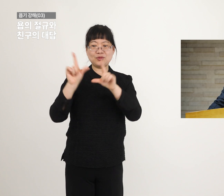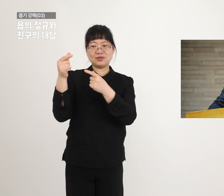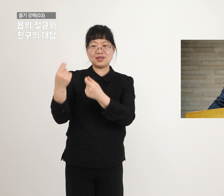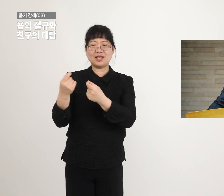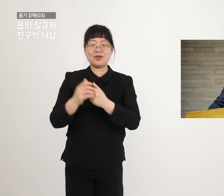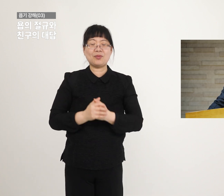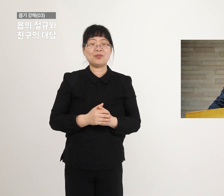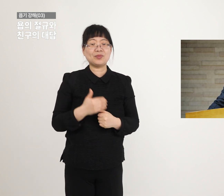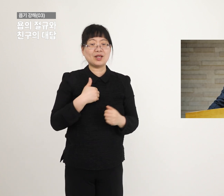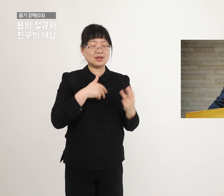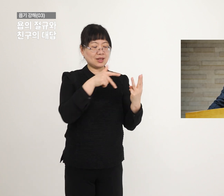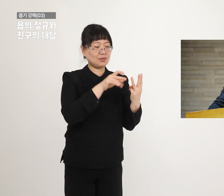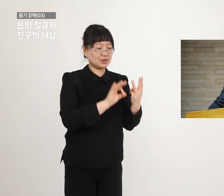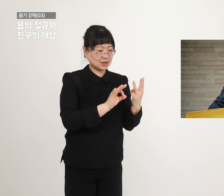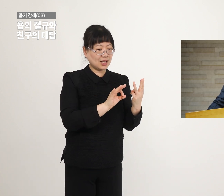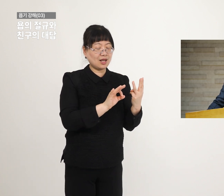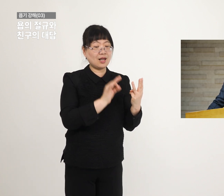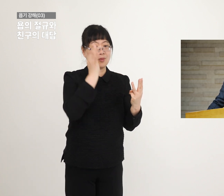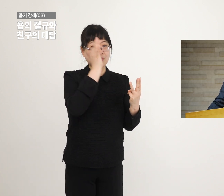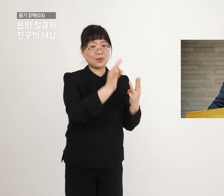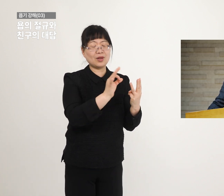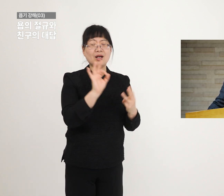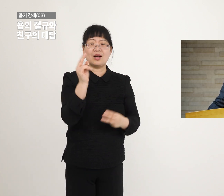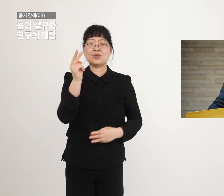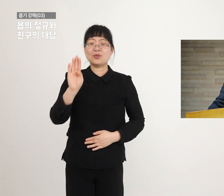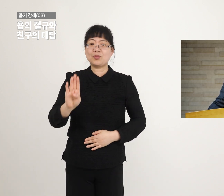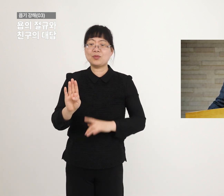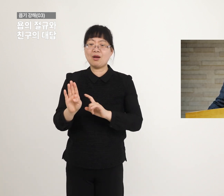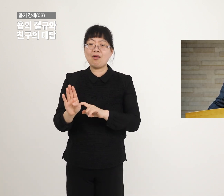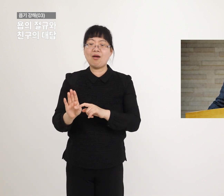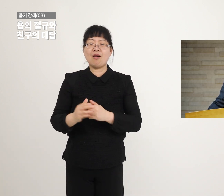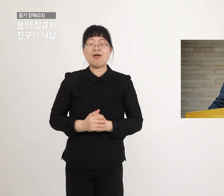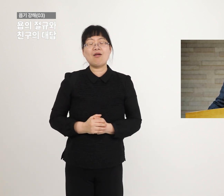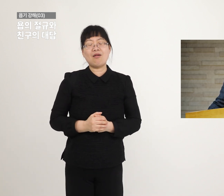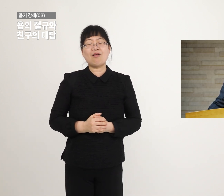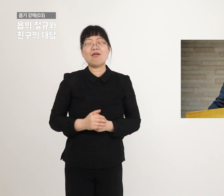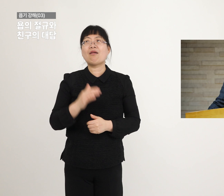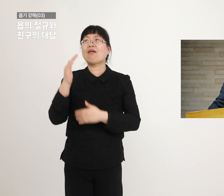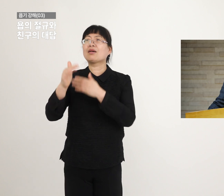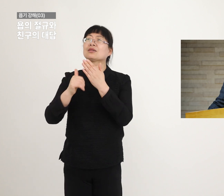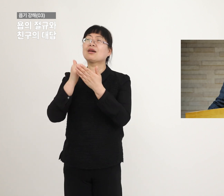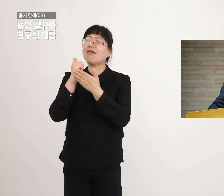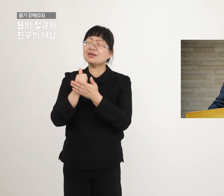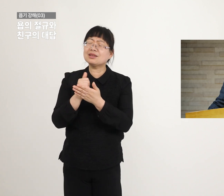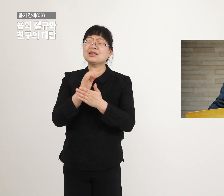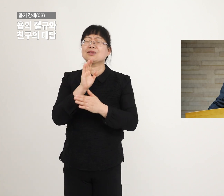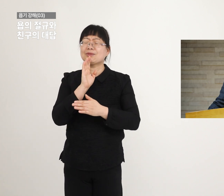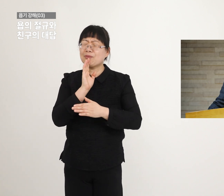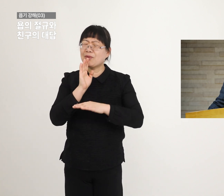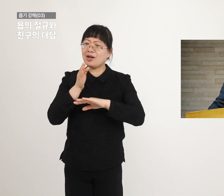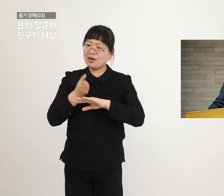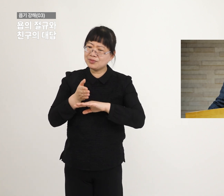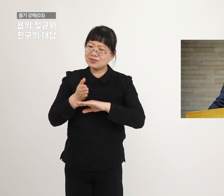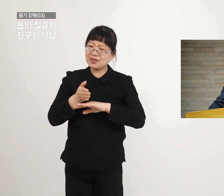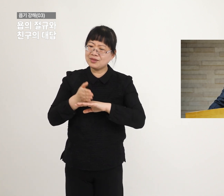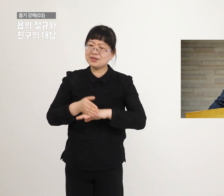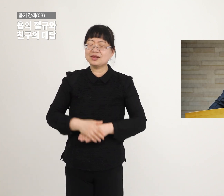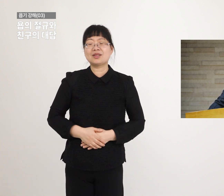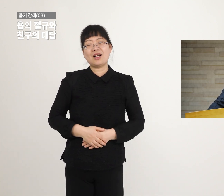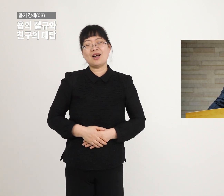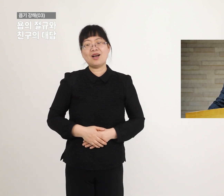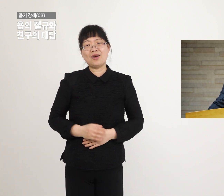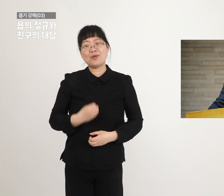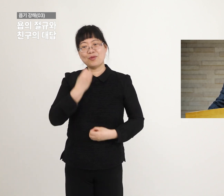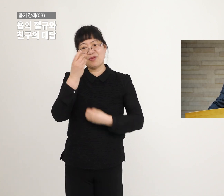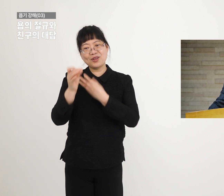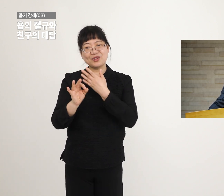저는 3장에서 마저 욥이 하나님 감사합니다.